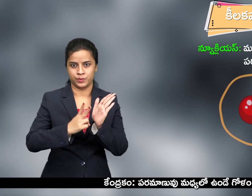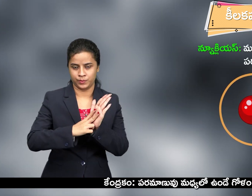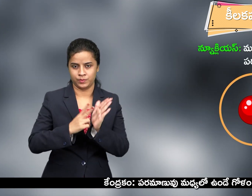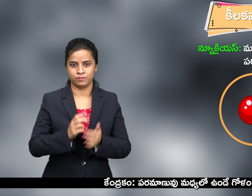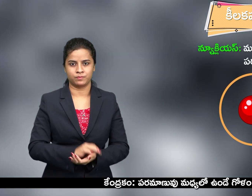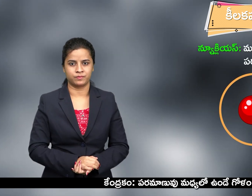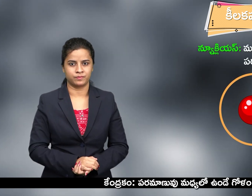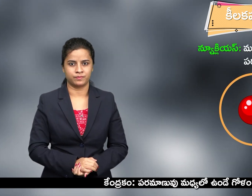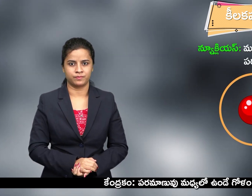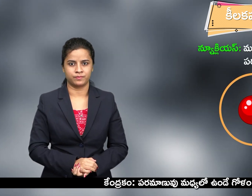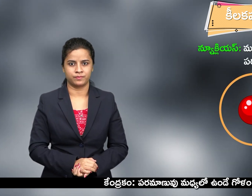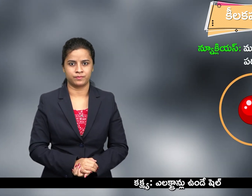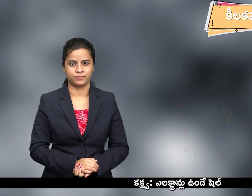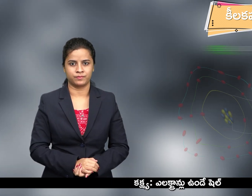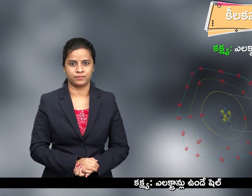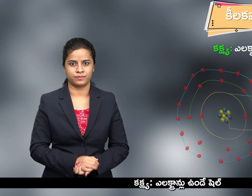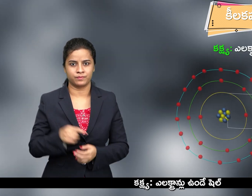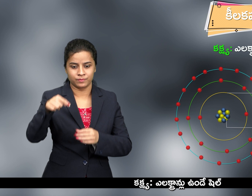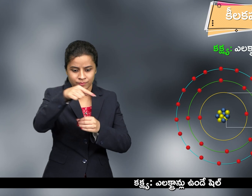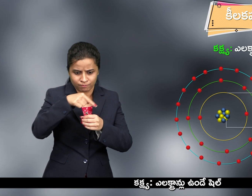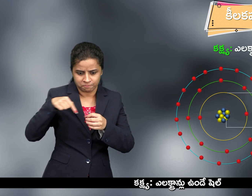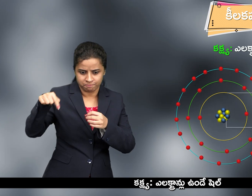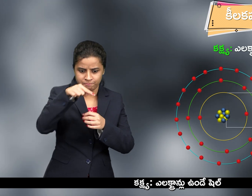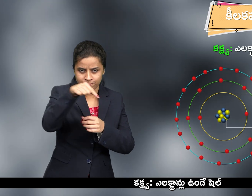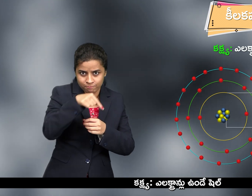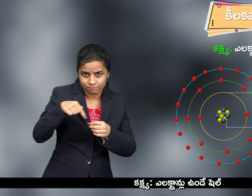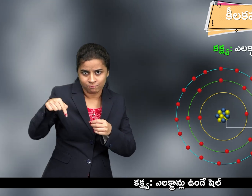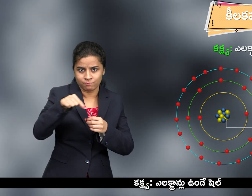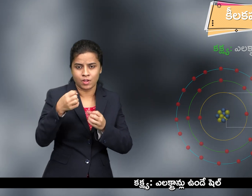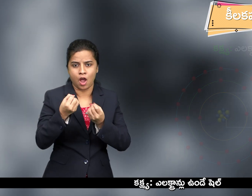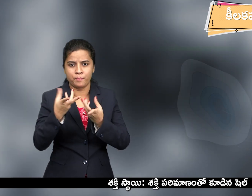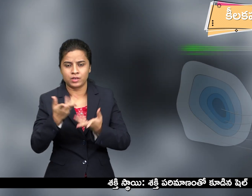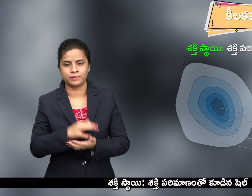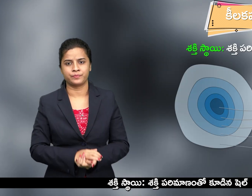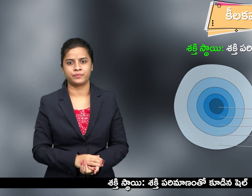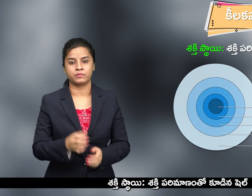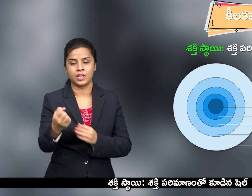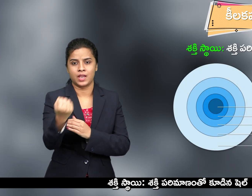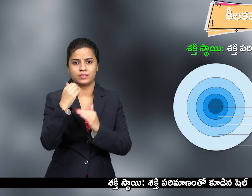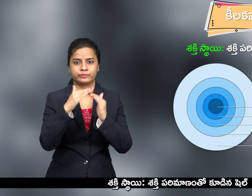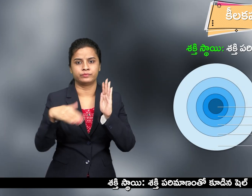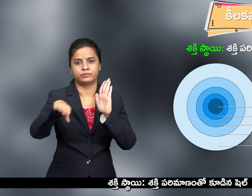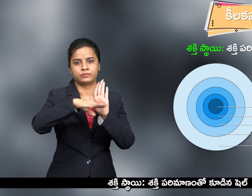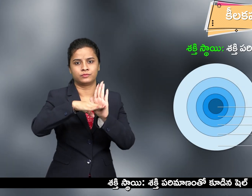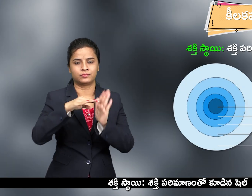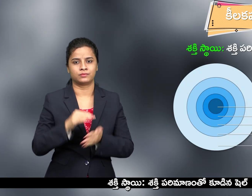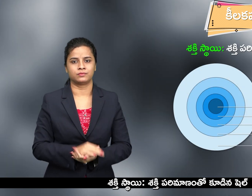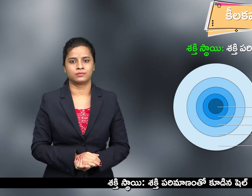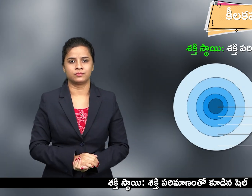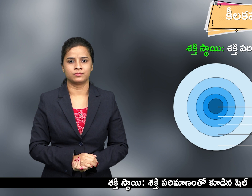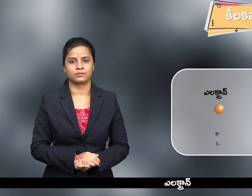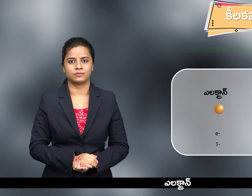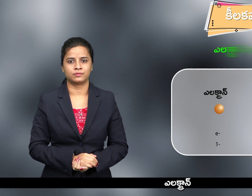కేంద్రకం, పరమాణువు మధ్యలో ఉండే గోళం. కక్ష, ఎలక్ట్రాన్లు ఉండే షెల్. శక్తి స్థాయి, శక్తి పరిమాణంతో